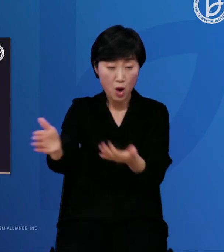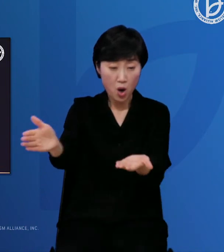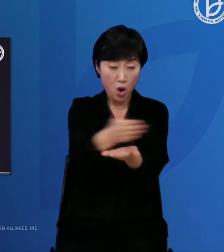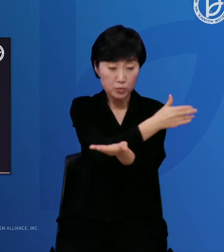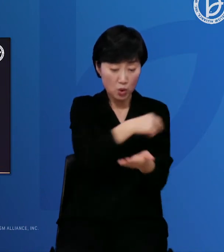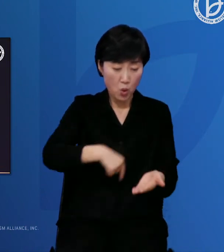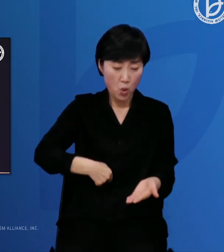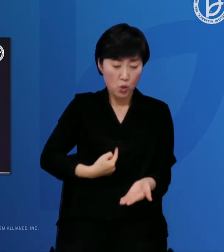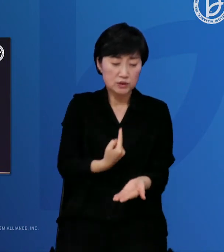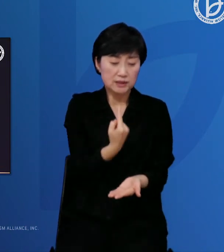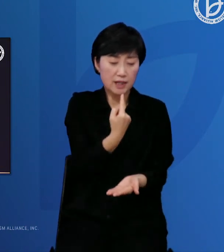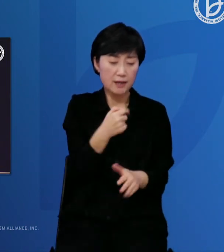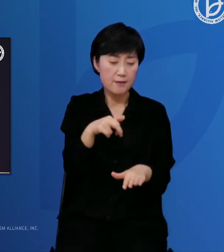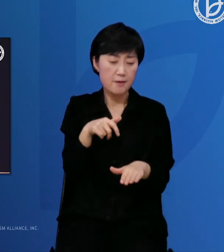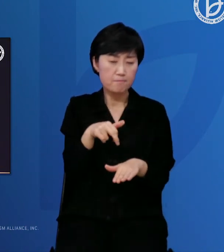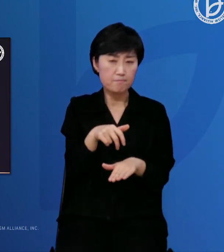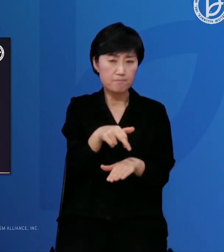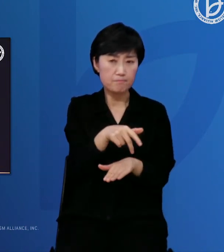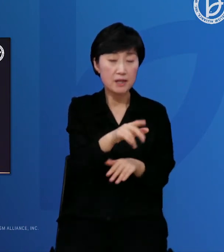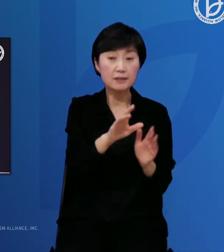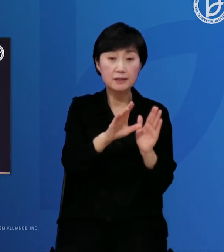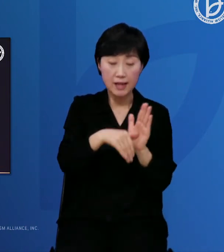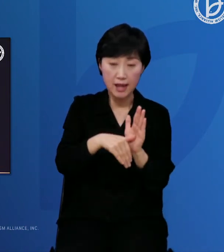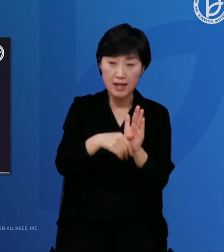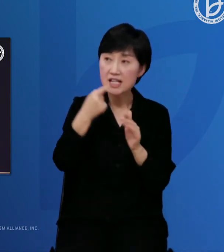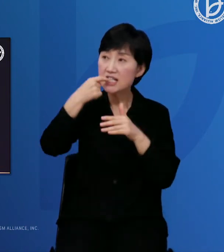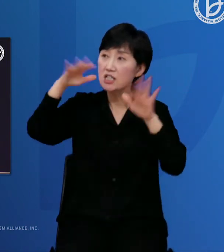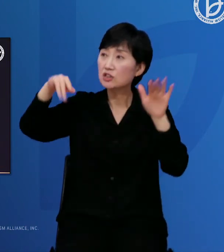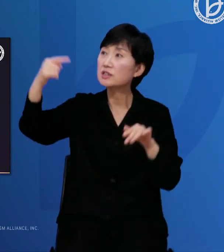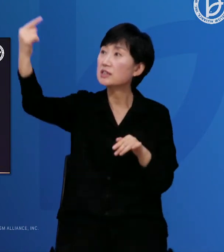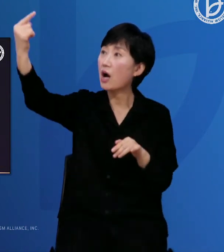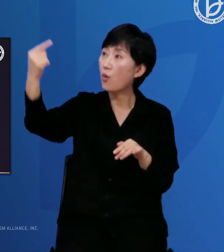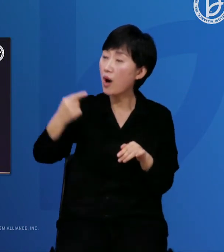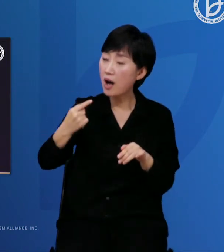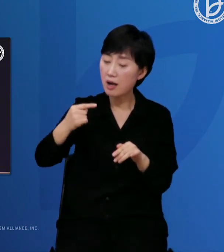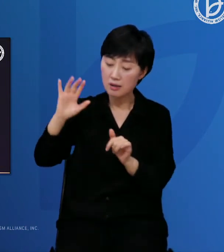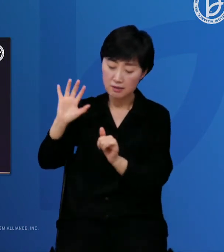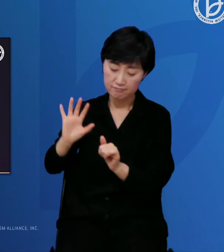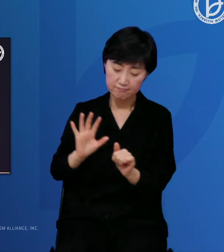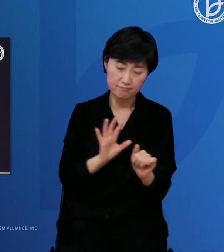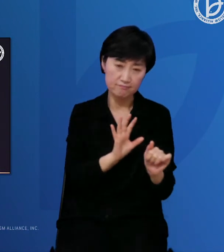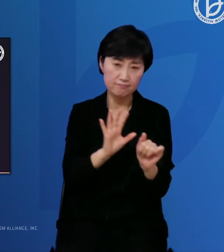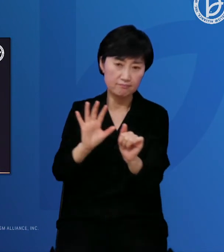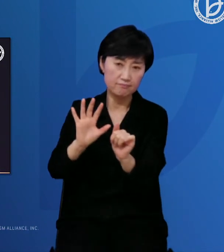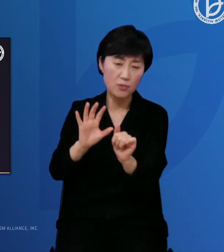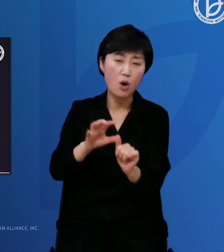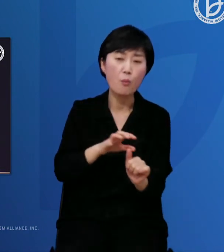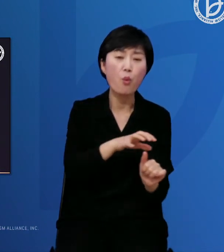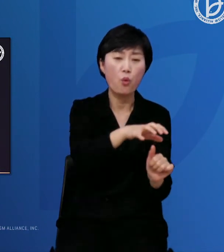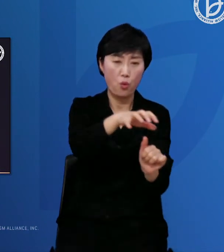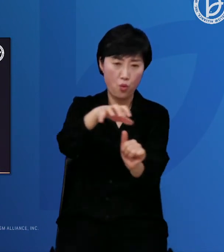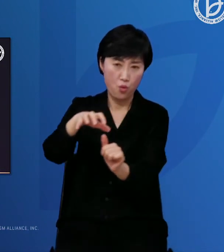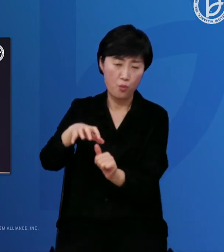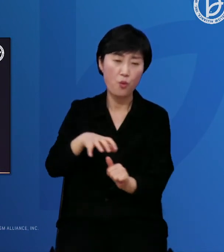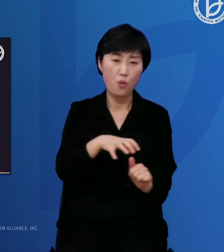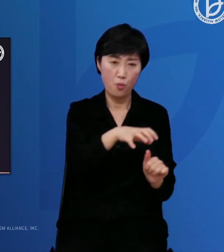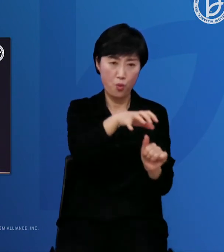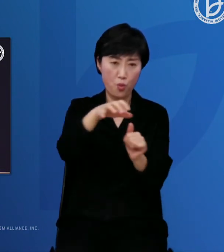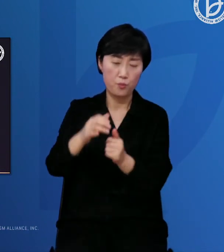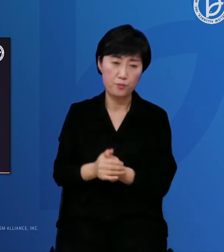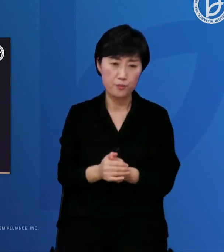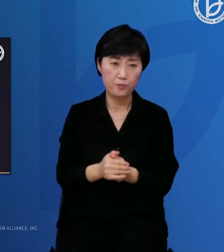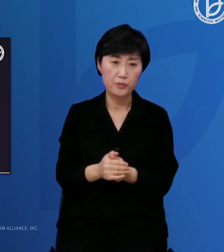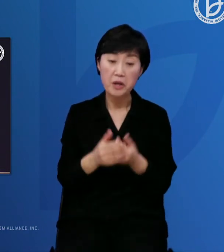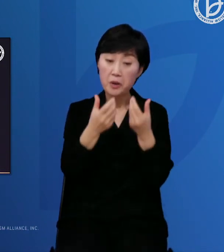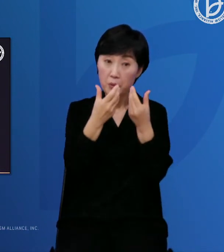모세 앞에서 인도하고 모세 뒤에서 보호하고 그 사자를 보내셨다. As they were taking the wilderness path, we see